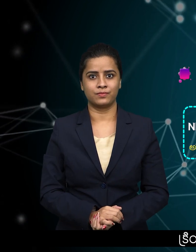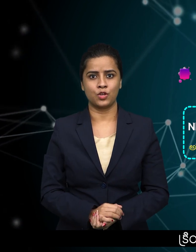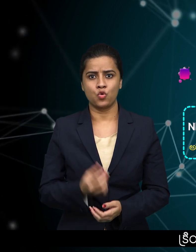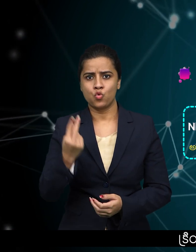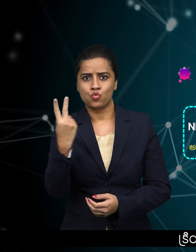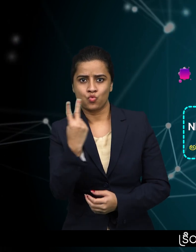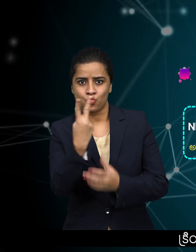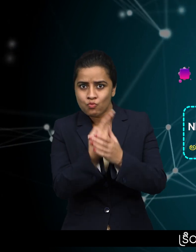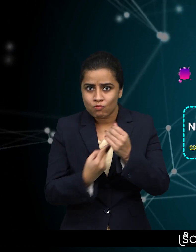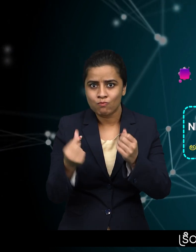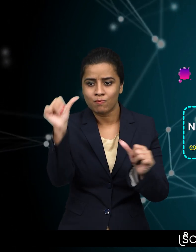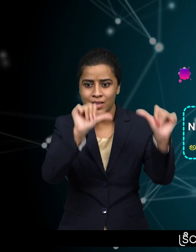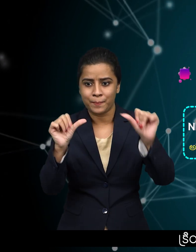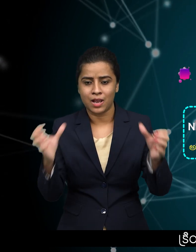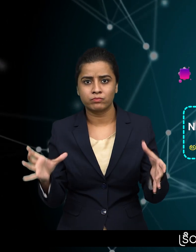క్రియాజనకాలు,